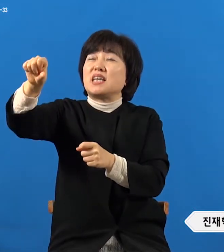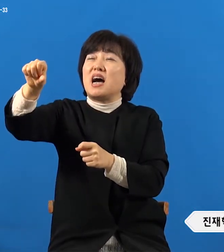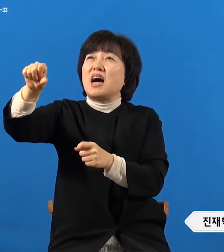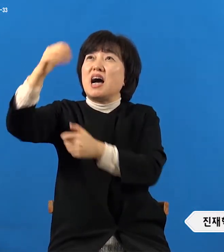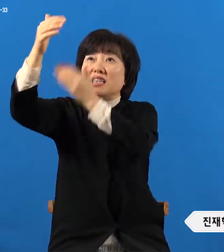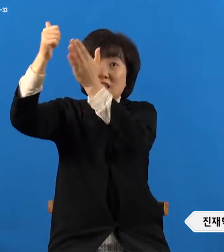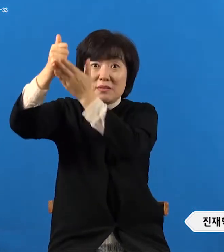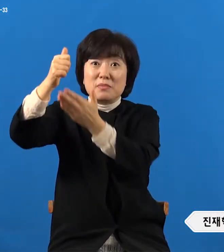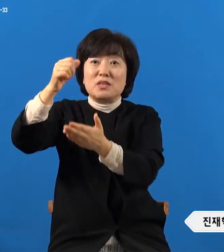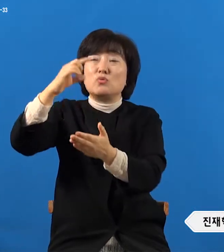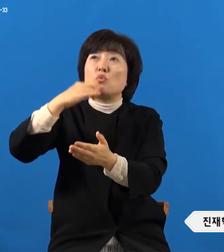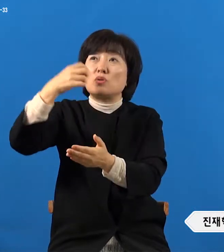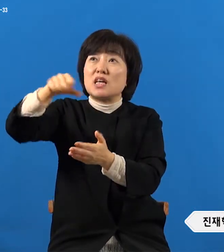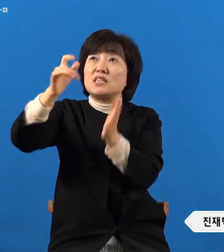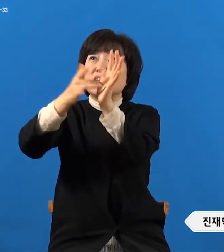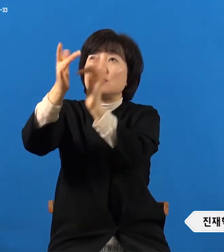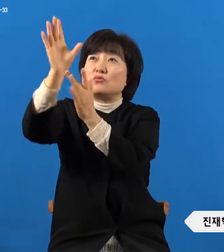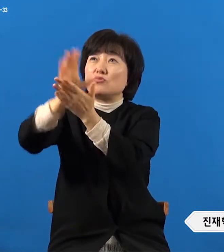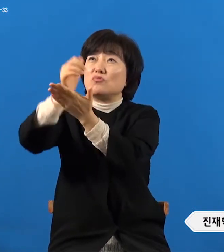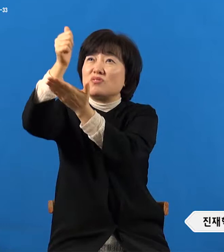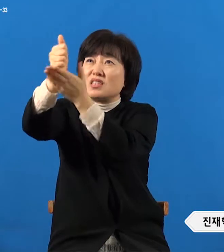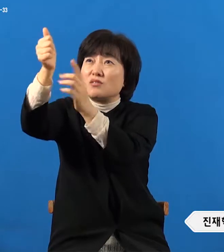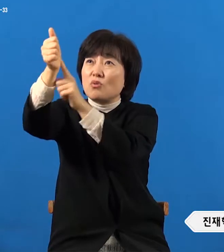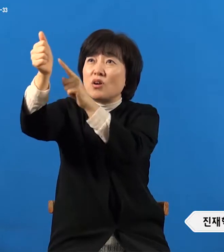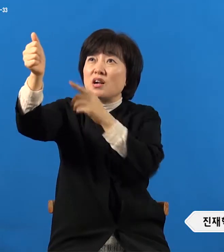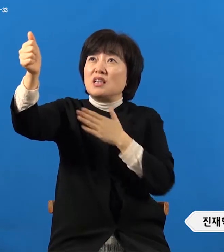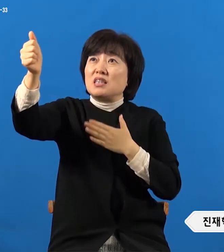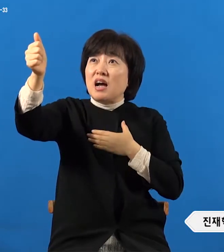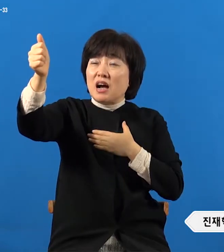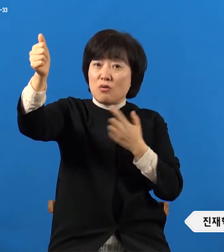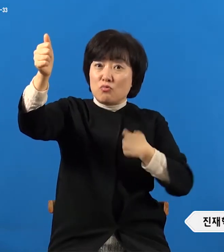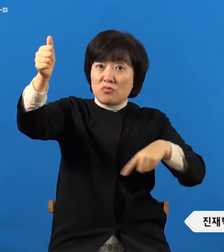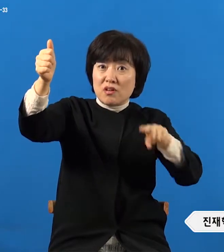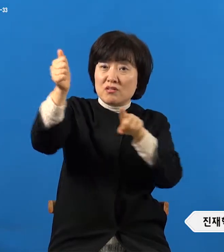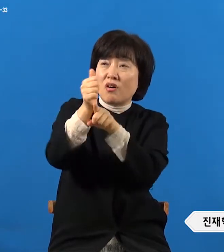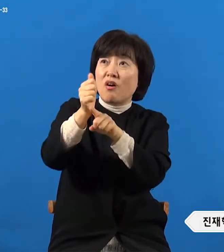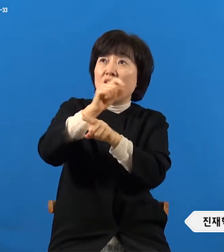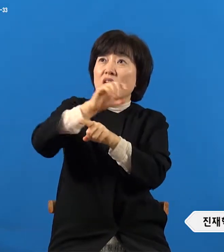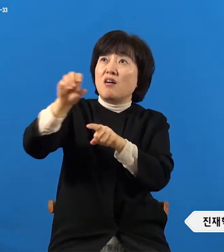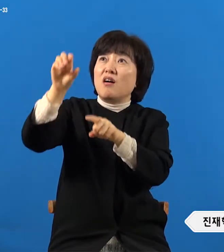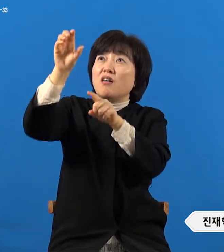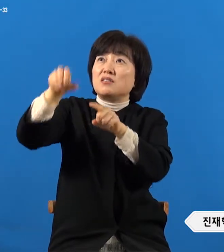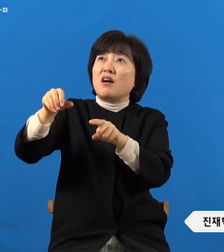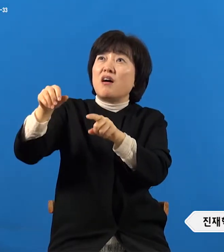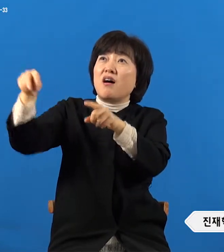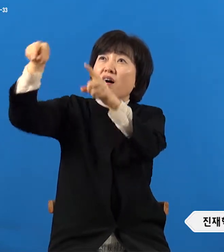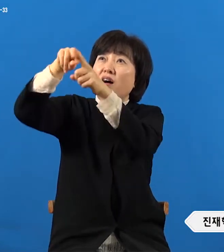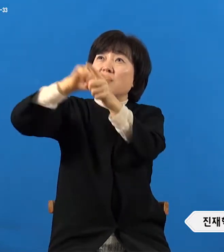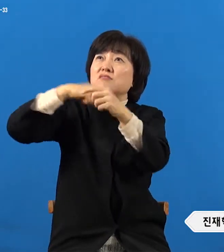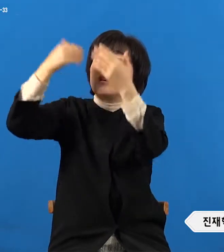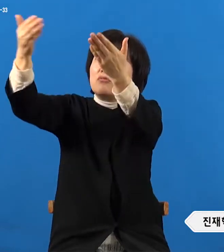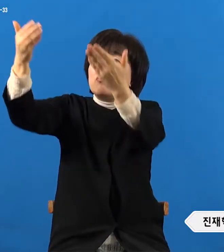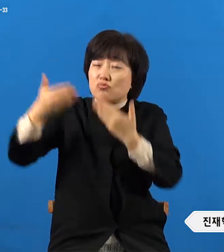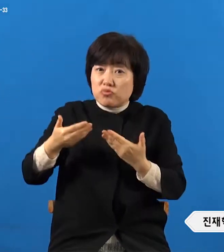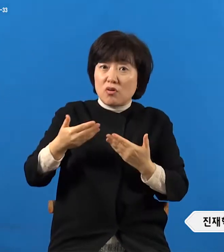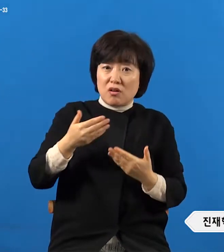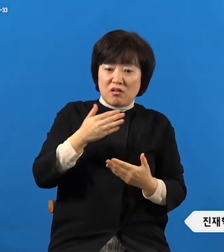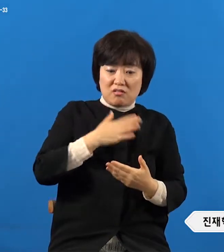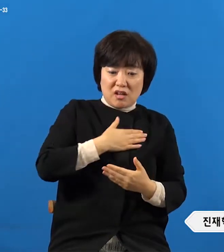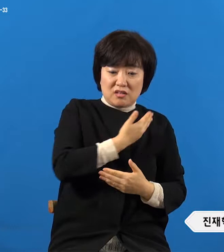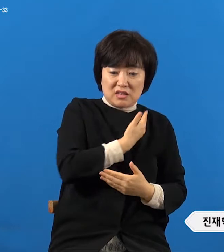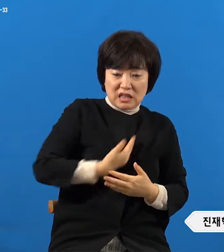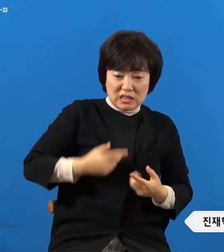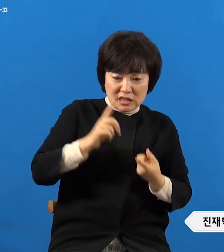그리스도를 십자가에 죽기까지 다 주신 그분께서 제자의 이름은 가지고 있으면서 제자로 살지 못하는 여러분과